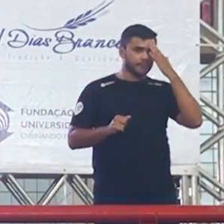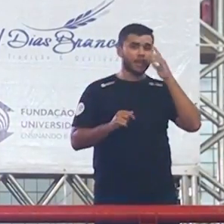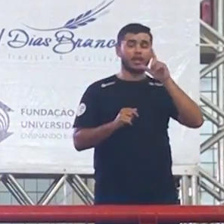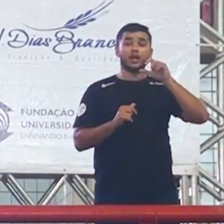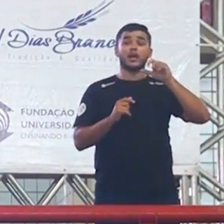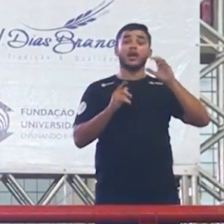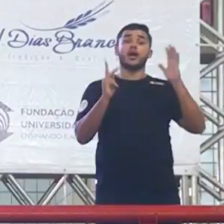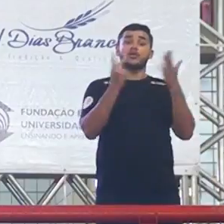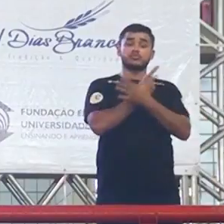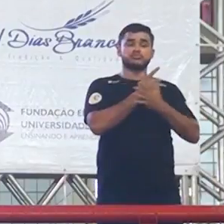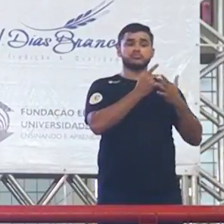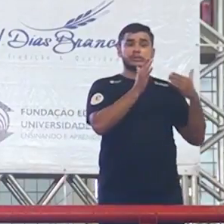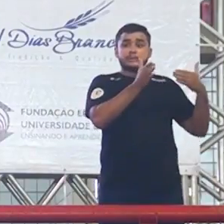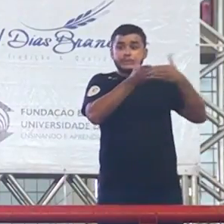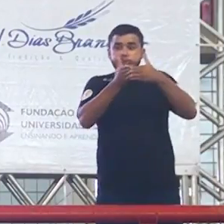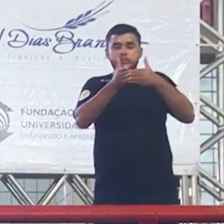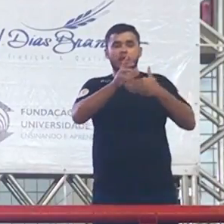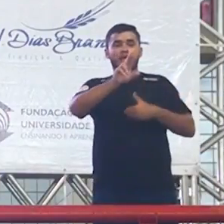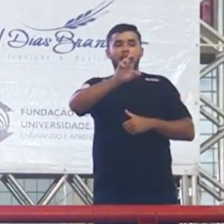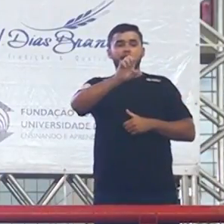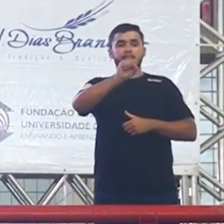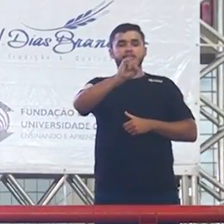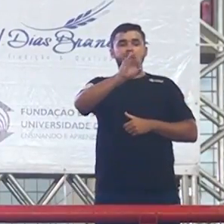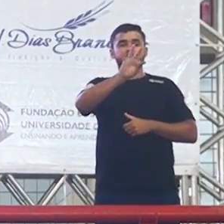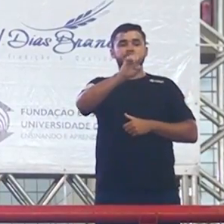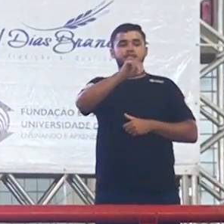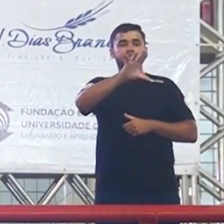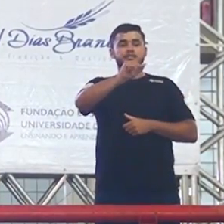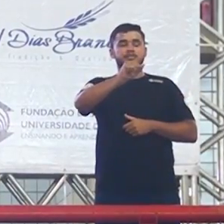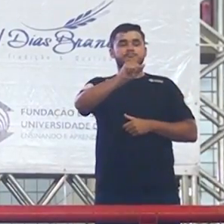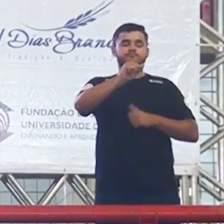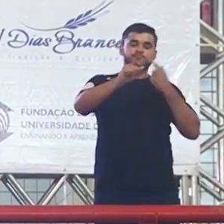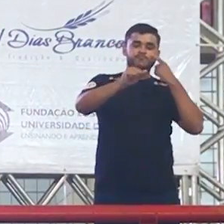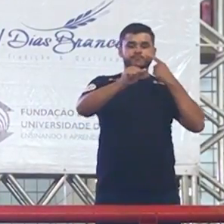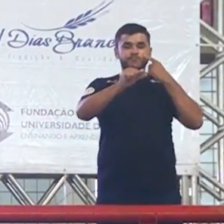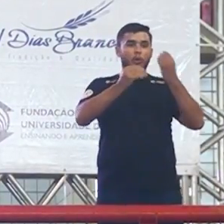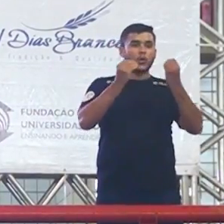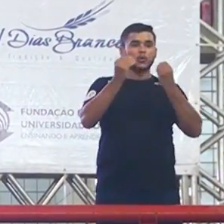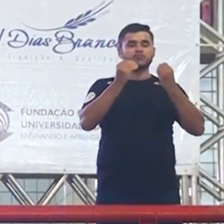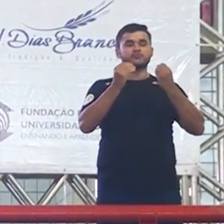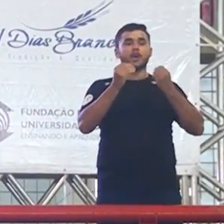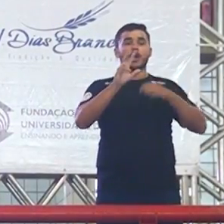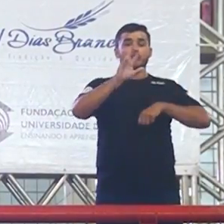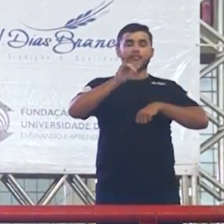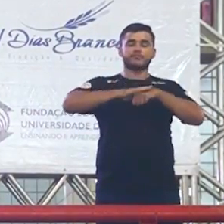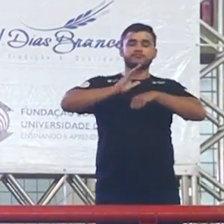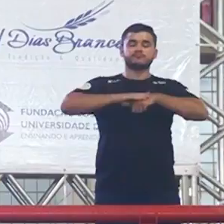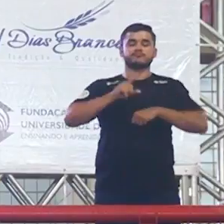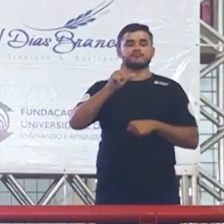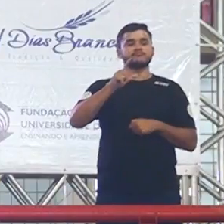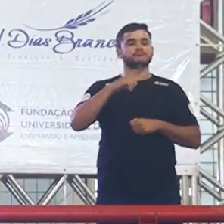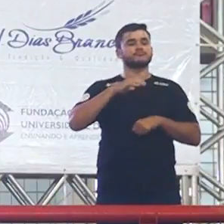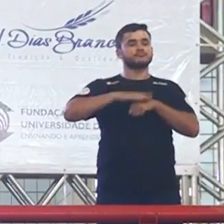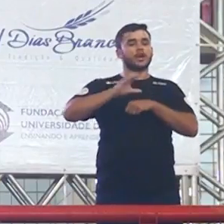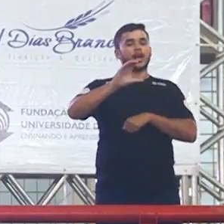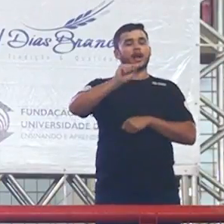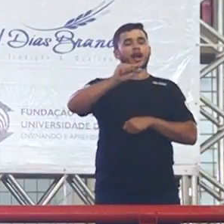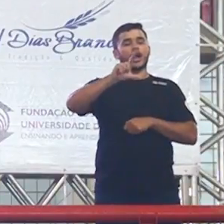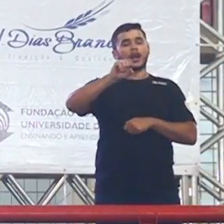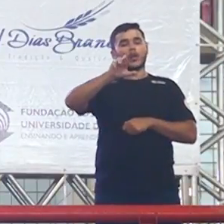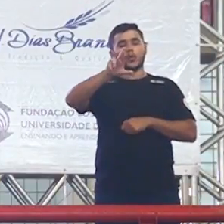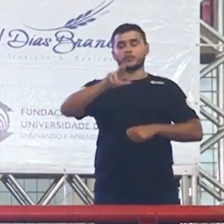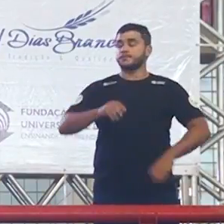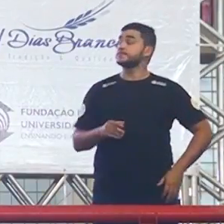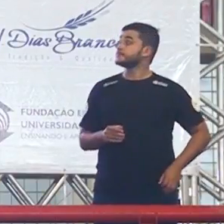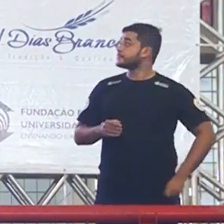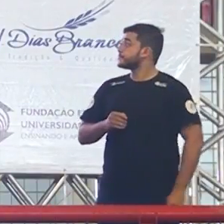Efeito Joule. Agora, olha aqui, ó. Olha aqui, pessoal. Agora nós vamos ver as animações de tudo aquilo que a gente